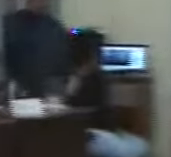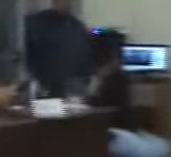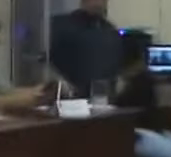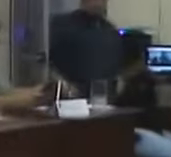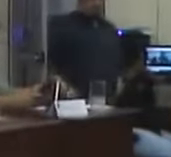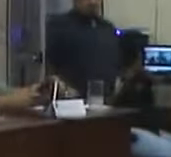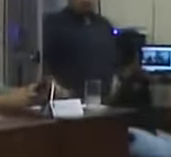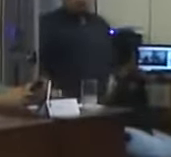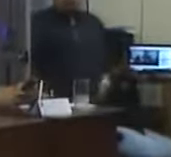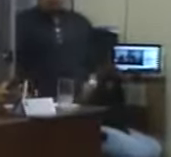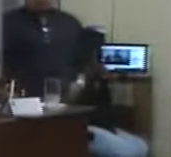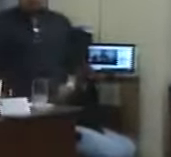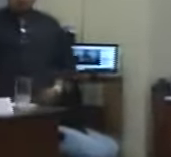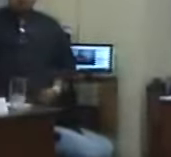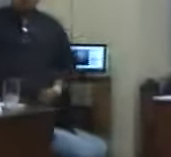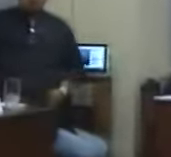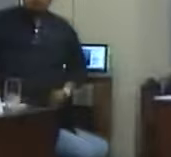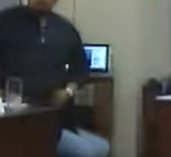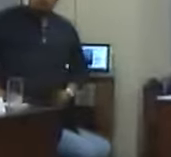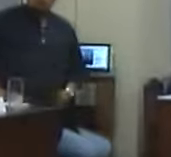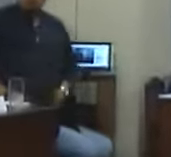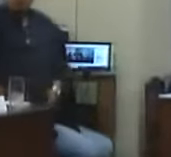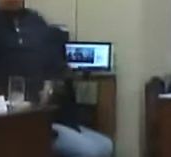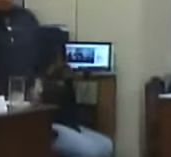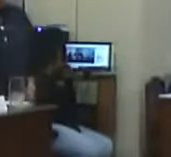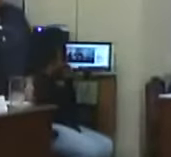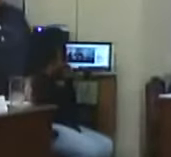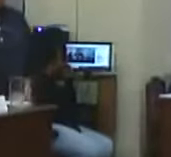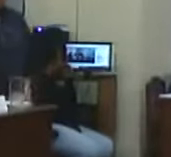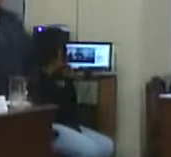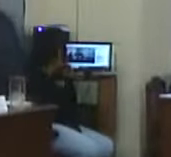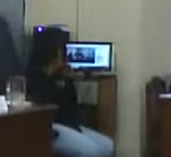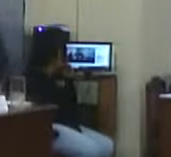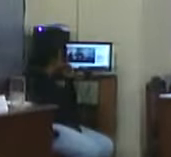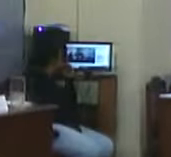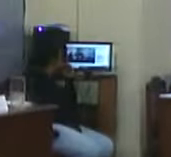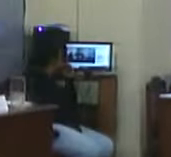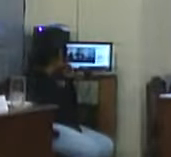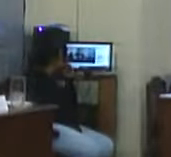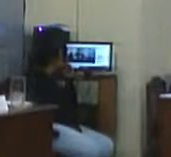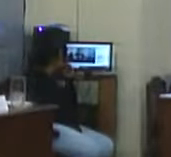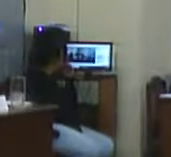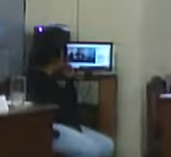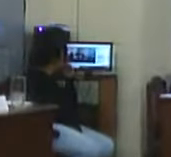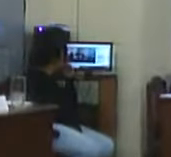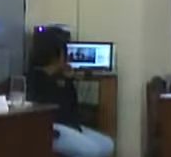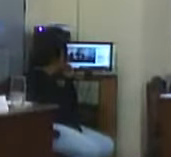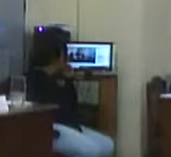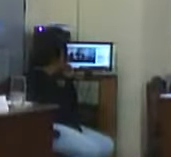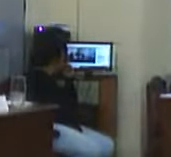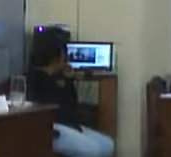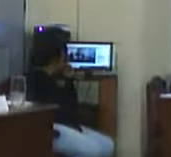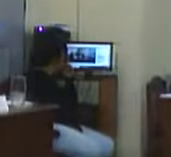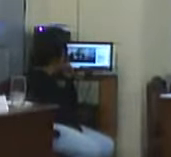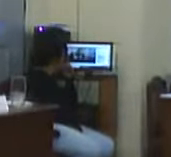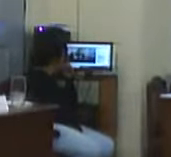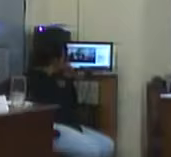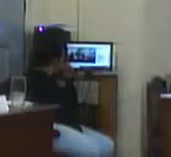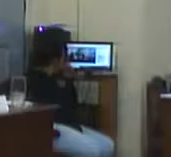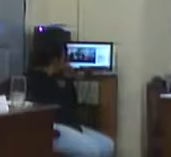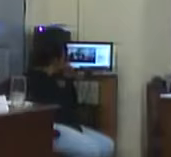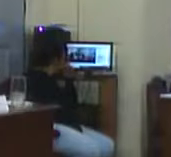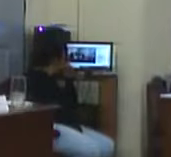a normatização do recolhimento de veículo, ela abre, né, vamos dizer assim, de normas